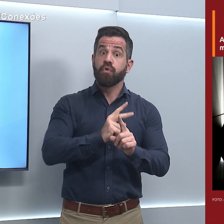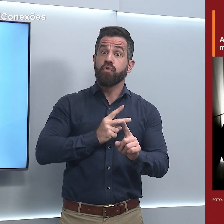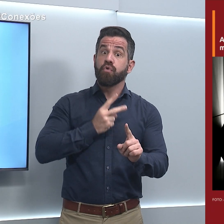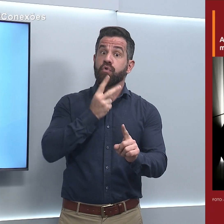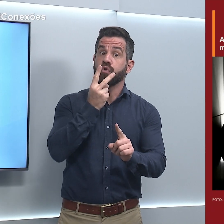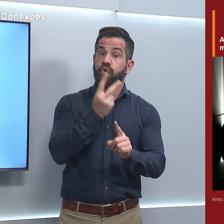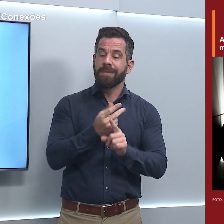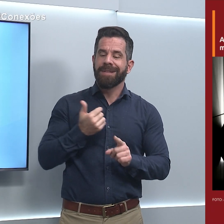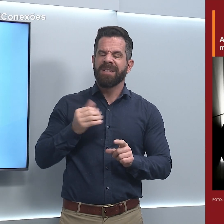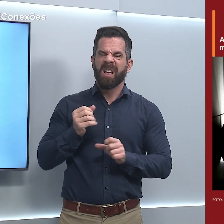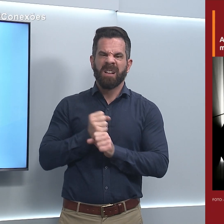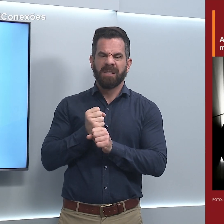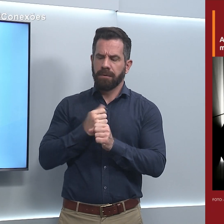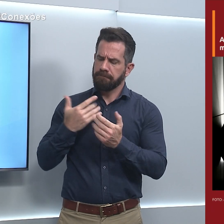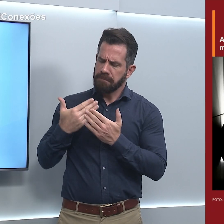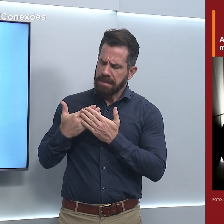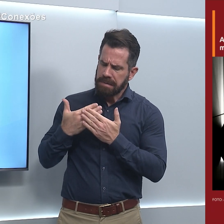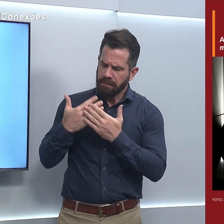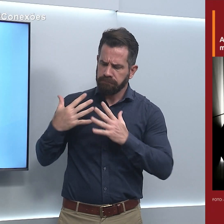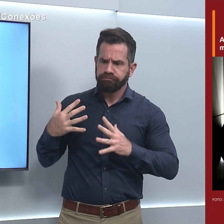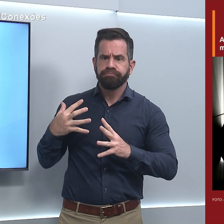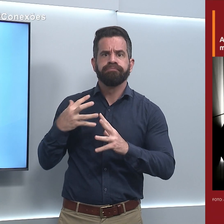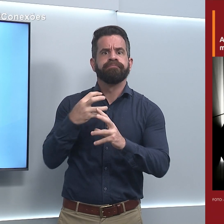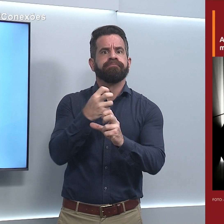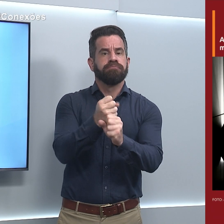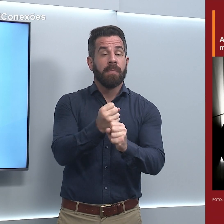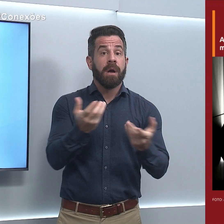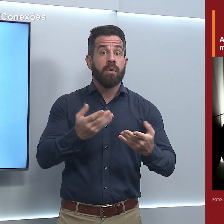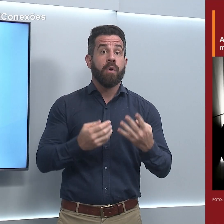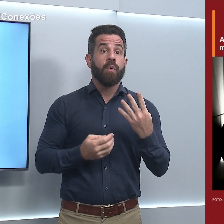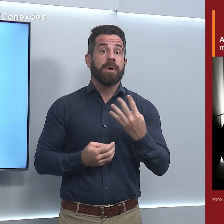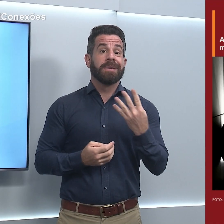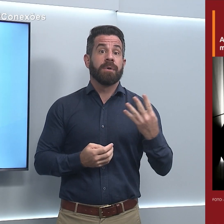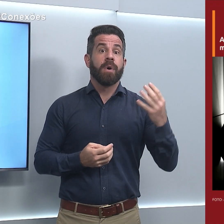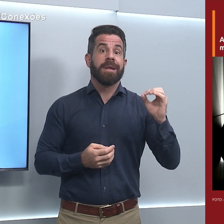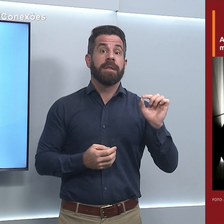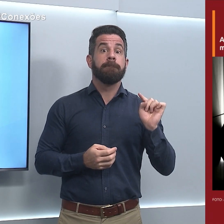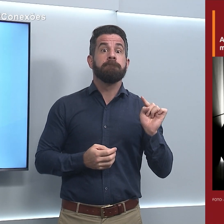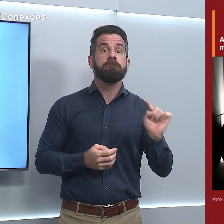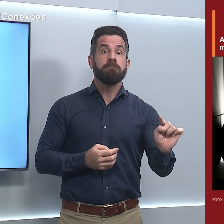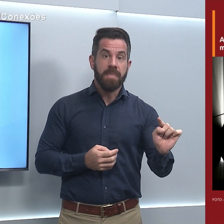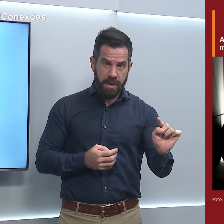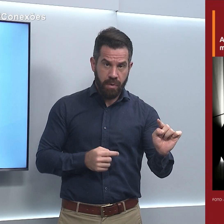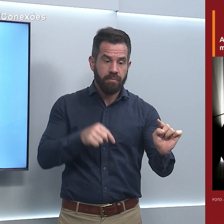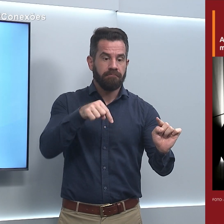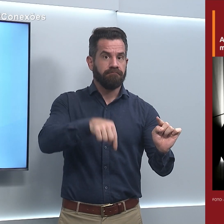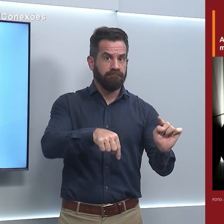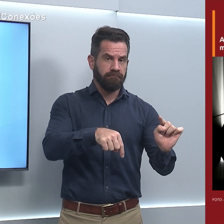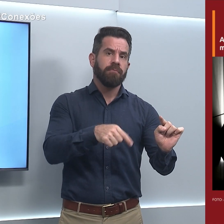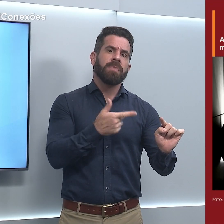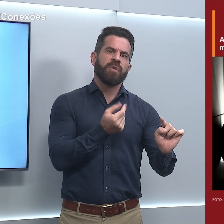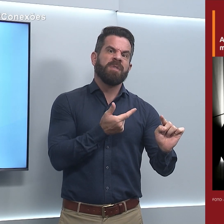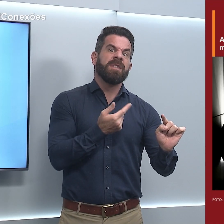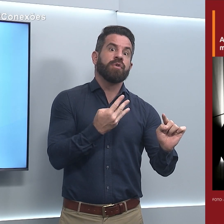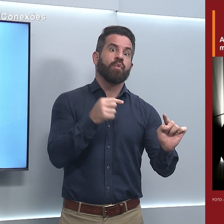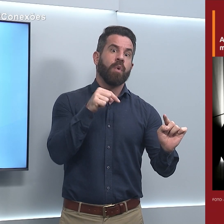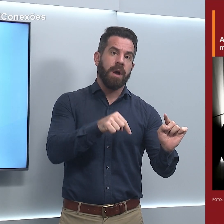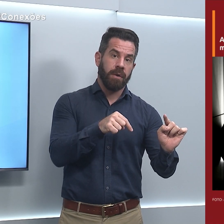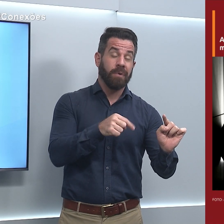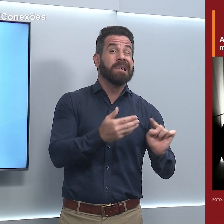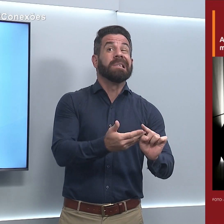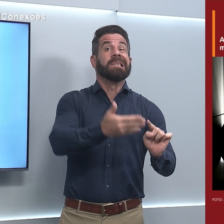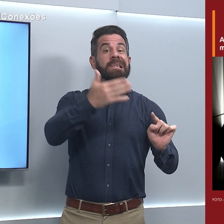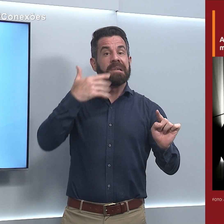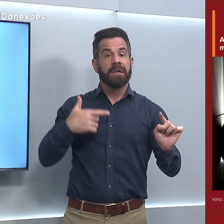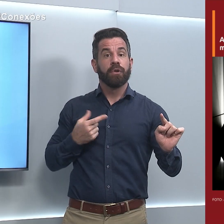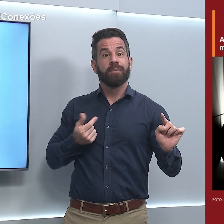em 10 anos e chegaram a 440 mil em 2024. Em 2014,